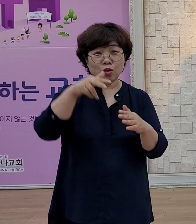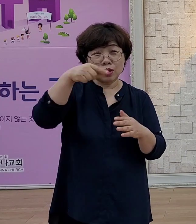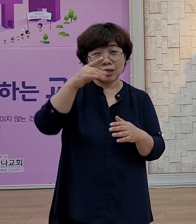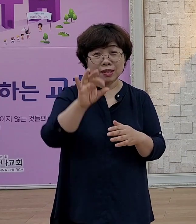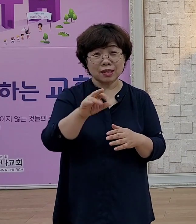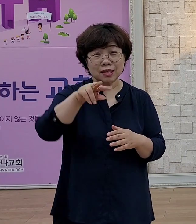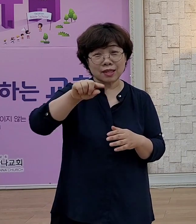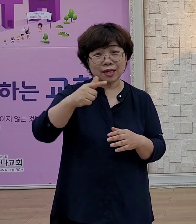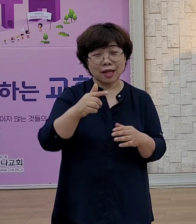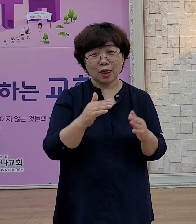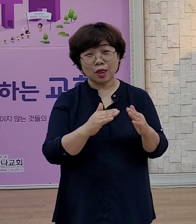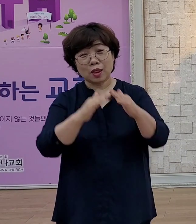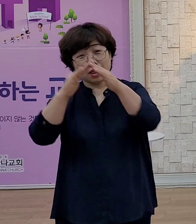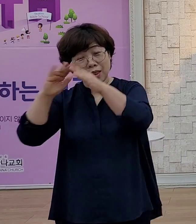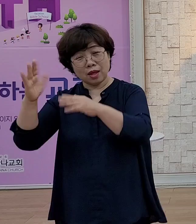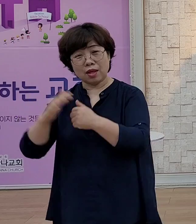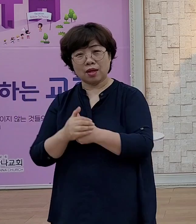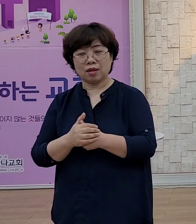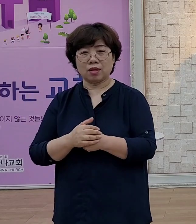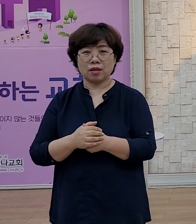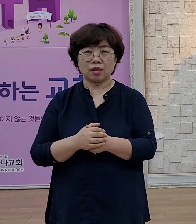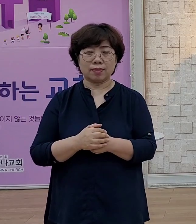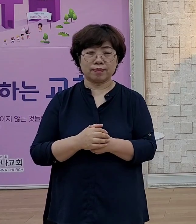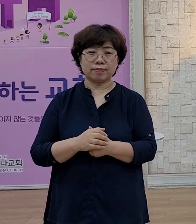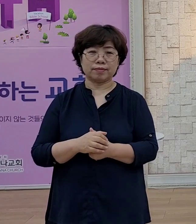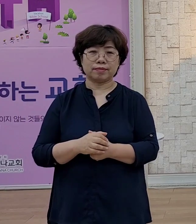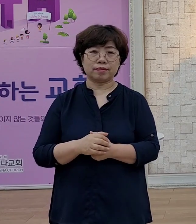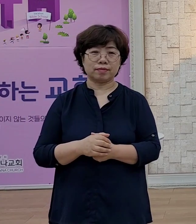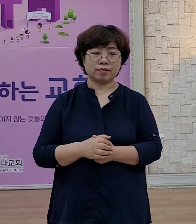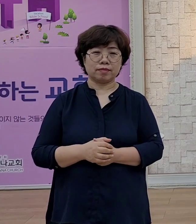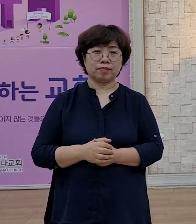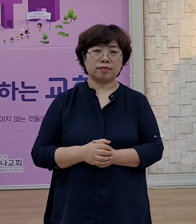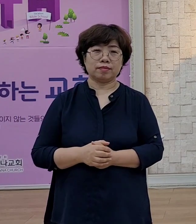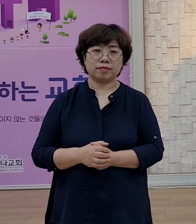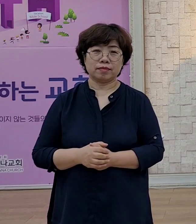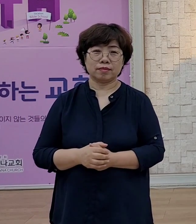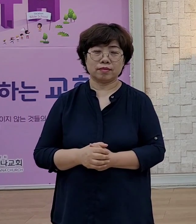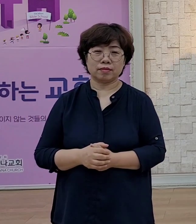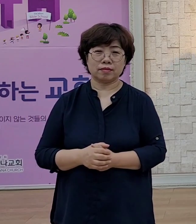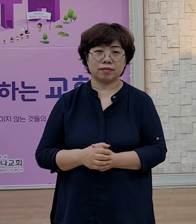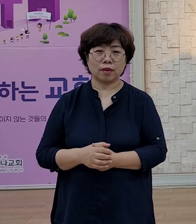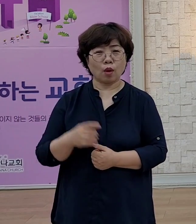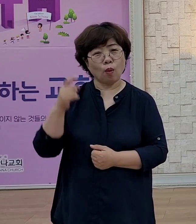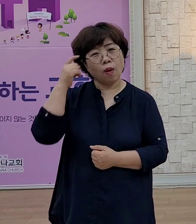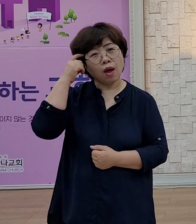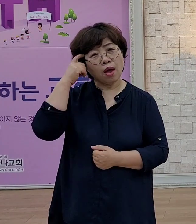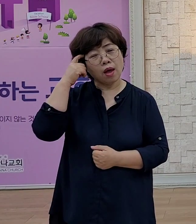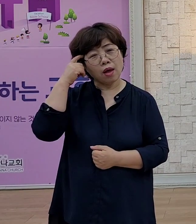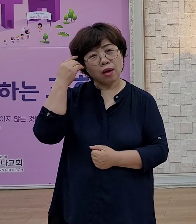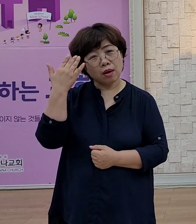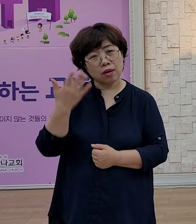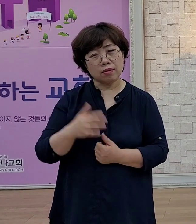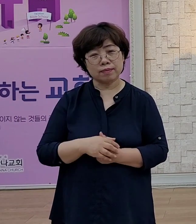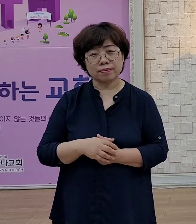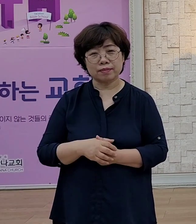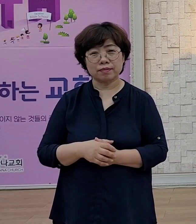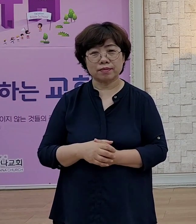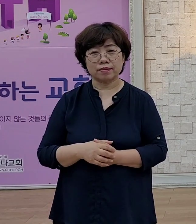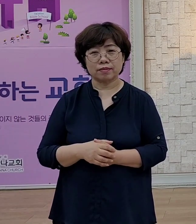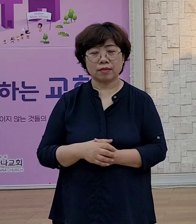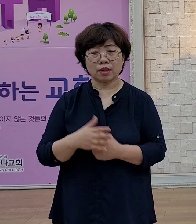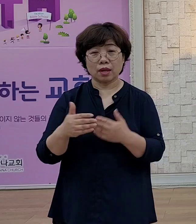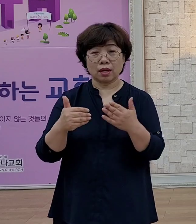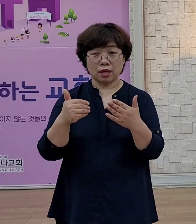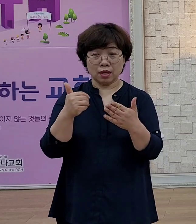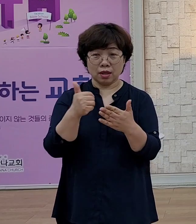이 어머니도 옆에 계시고 가까운 데 계시면 좋을 텐데, 저 그렇게 생각했는데, 왜 오냐면 이제 또